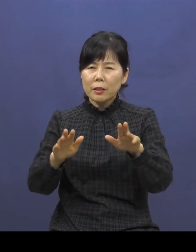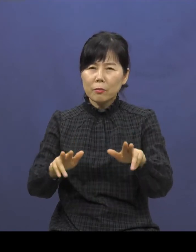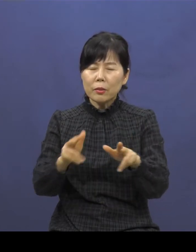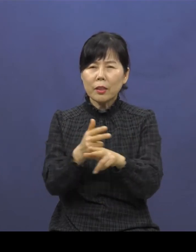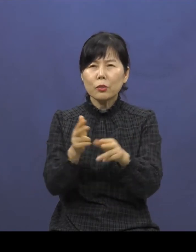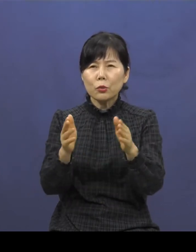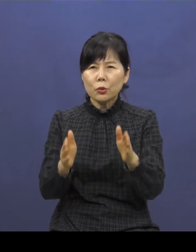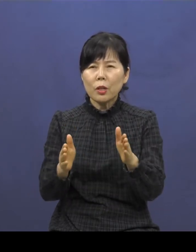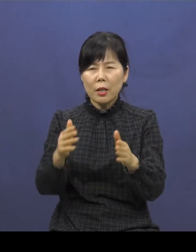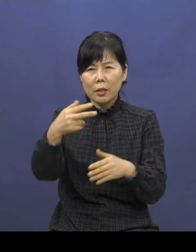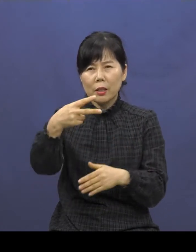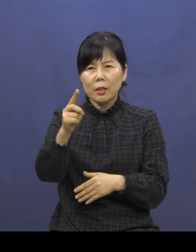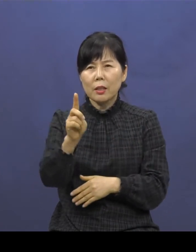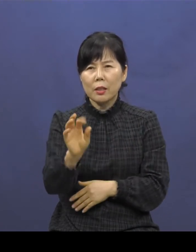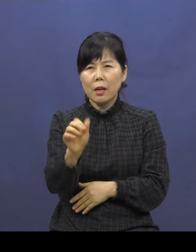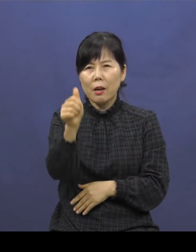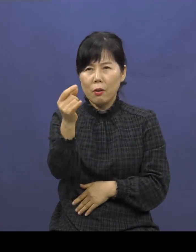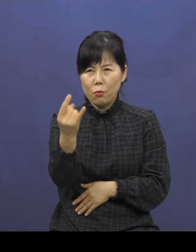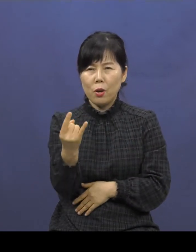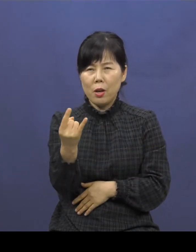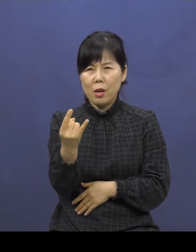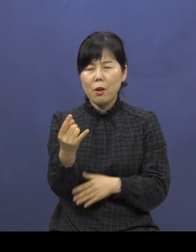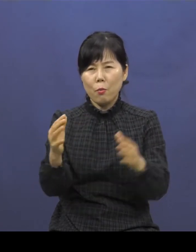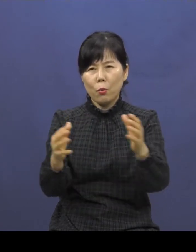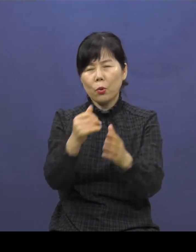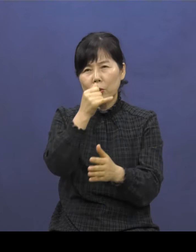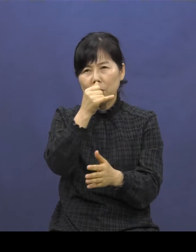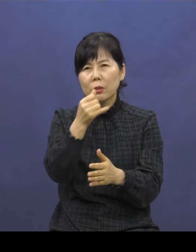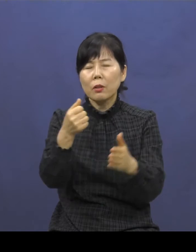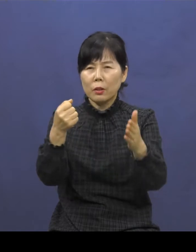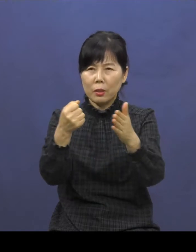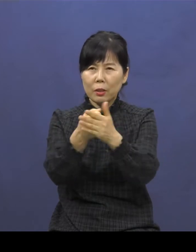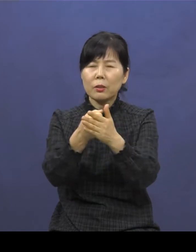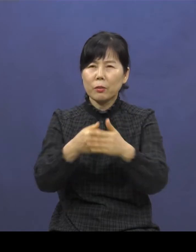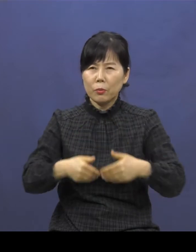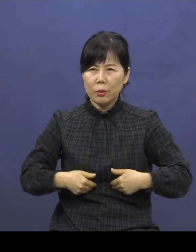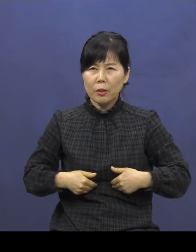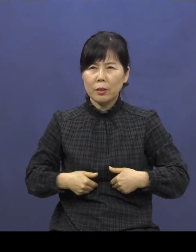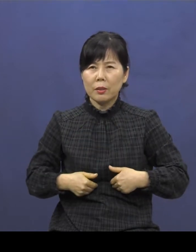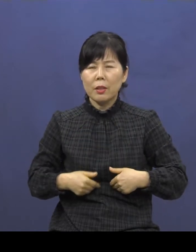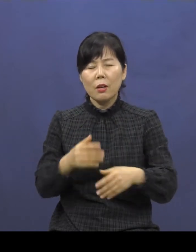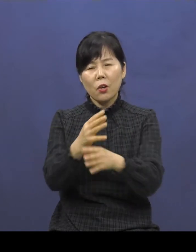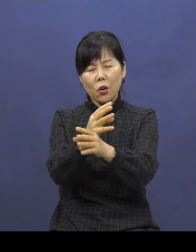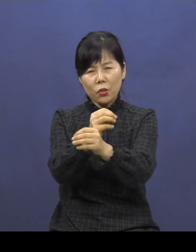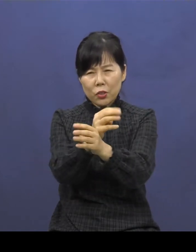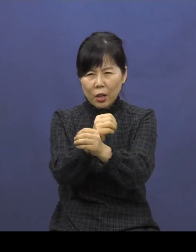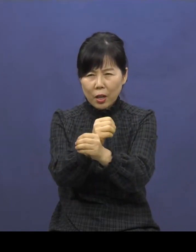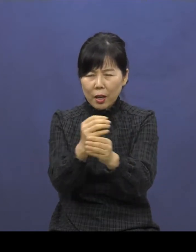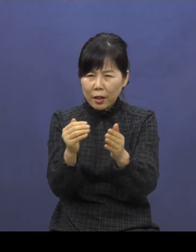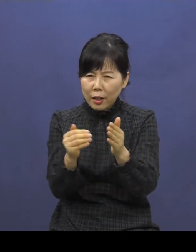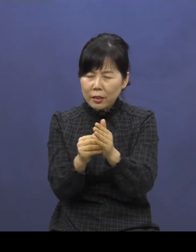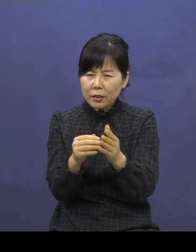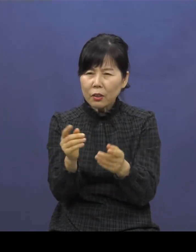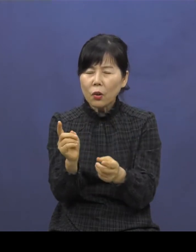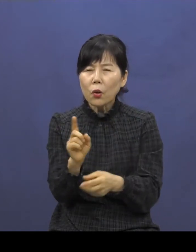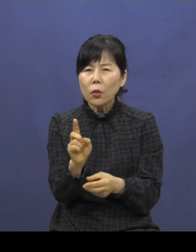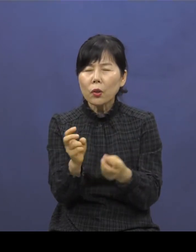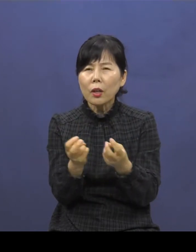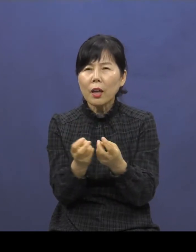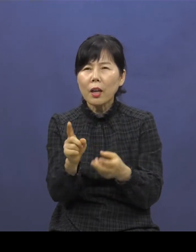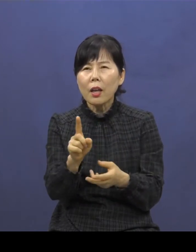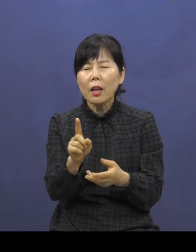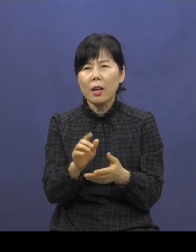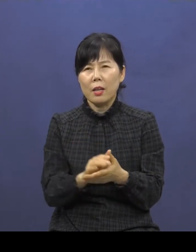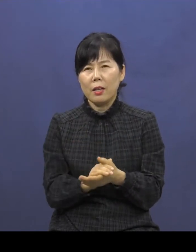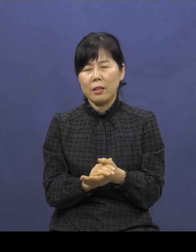할 것이고 그 당회에서 또 결정을 할 것입니다. 언제까지 우리가 어떻게 할 것인지, 그때까지